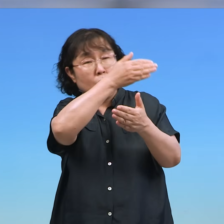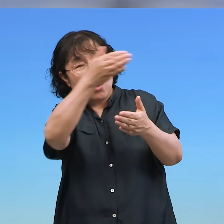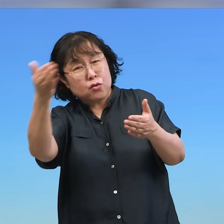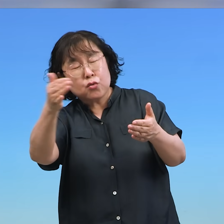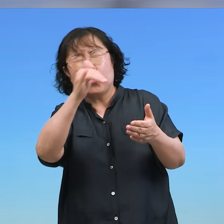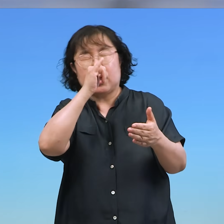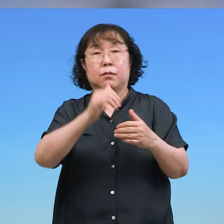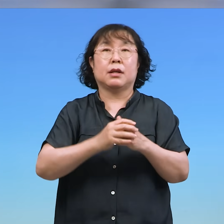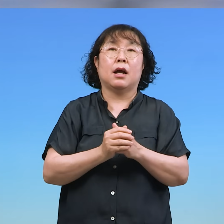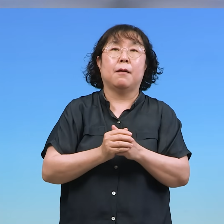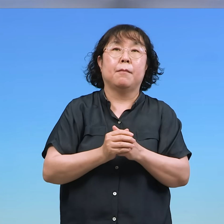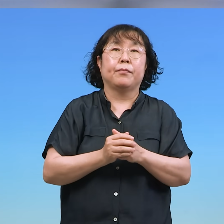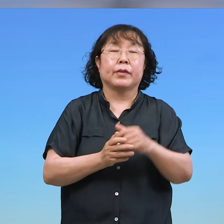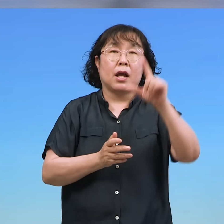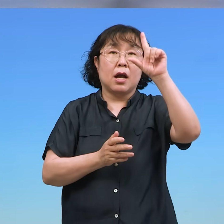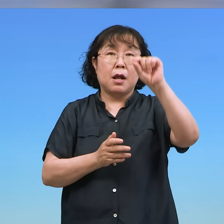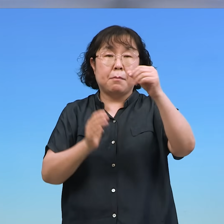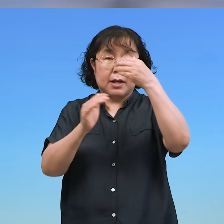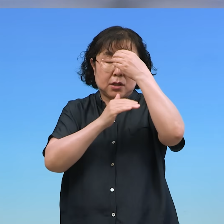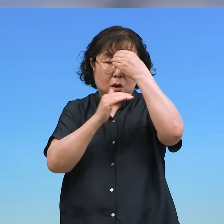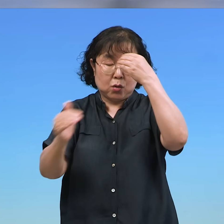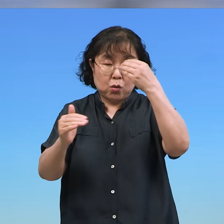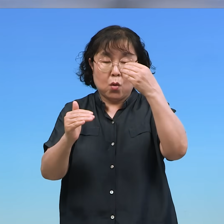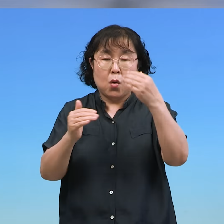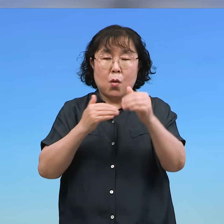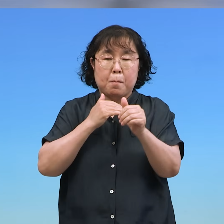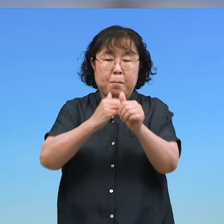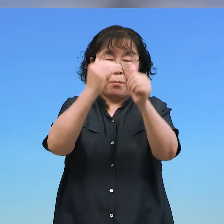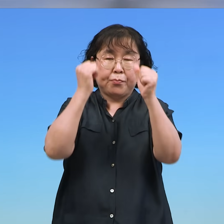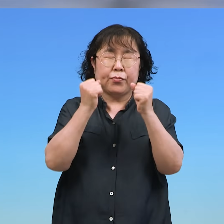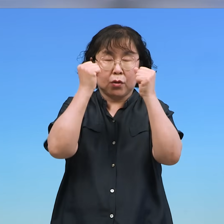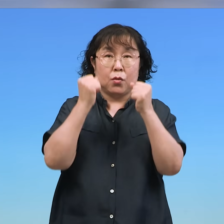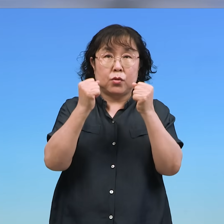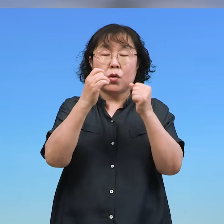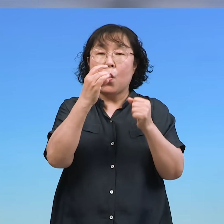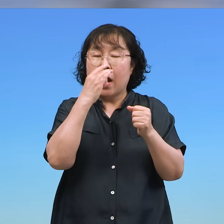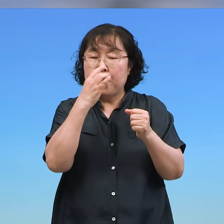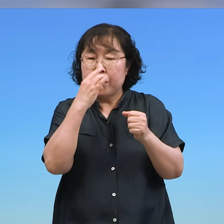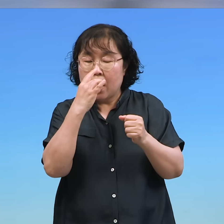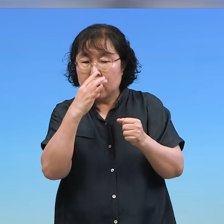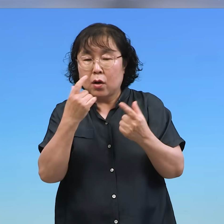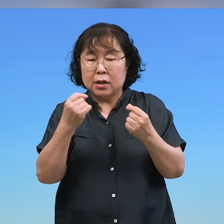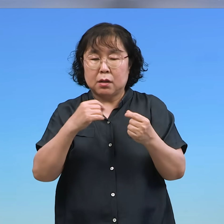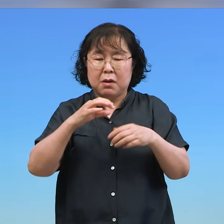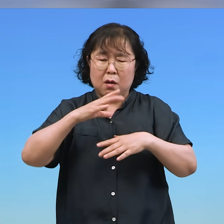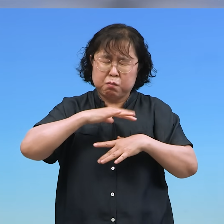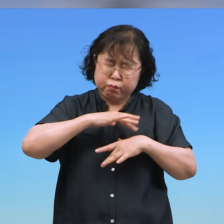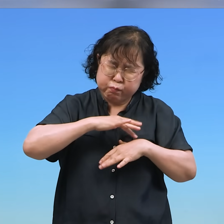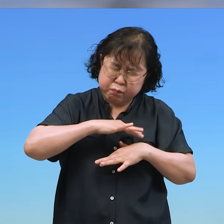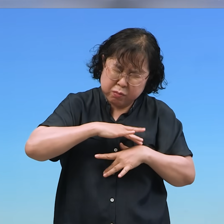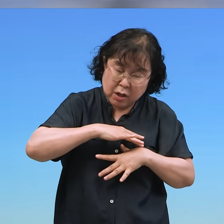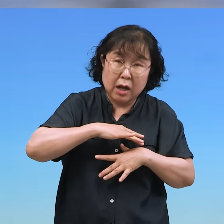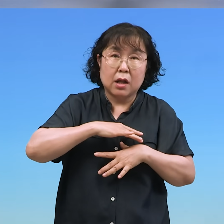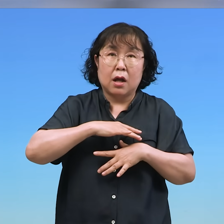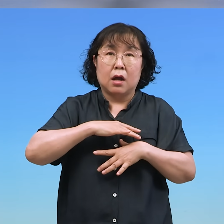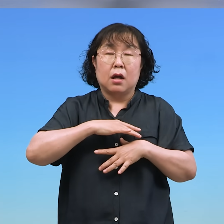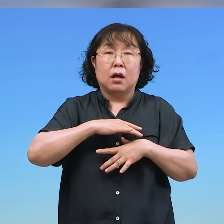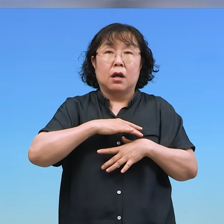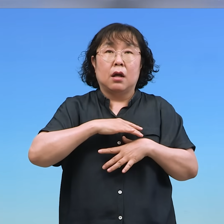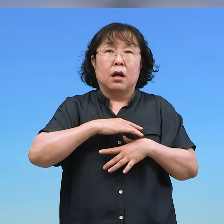아닙니까? 일만성도 파송 운동 이거 안 될 것 같아서 불안하고 두렵고, 내 친구를 포함해서 주변에